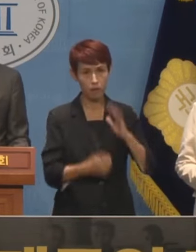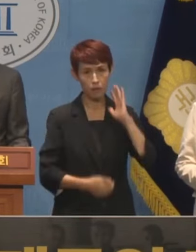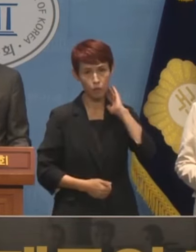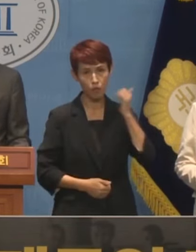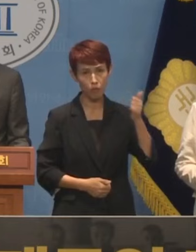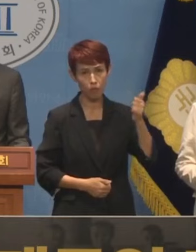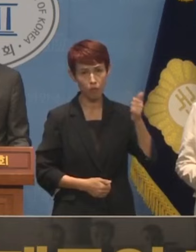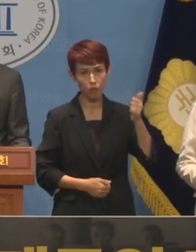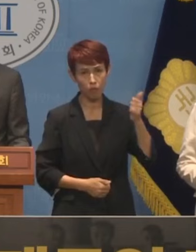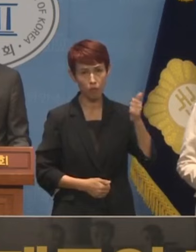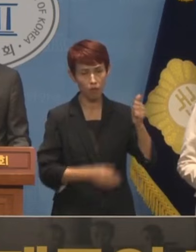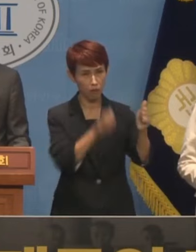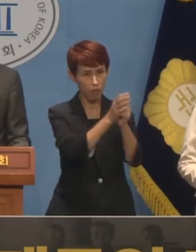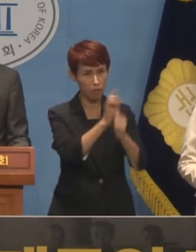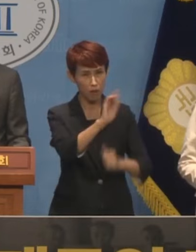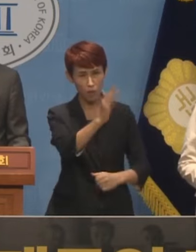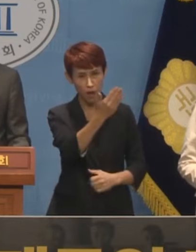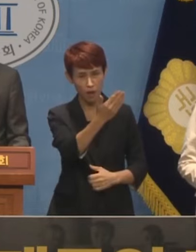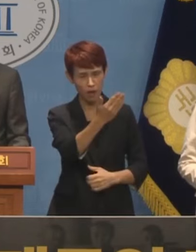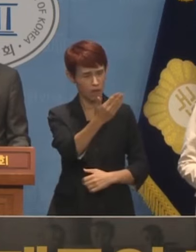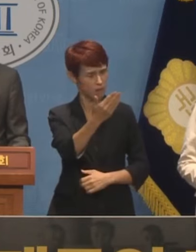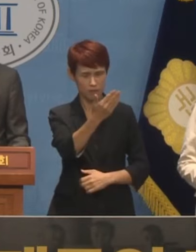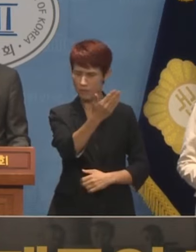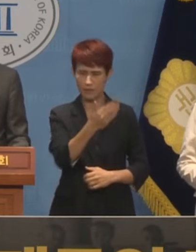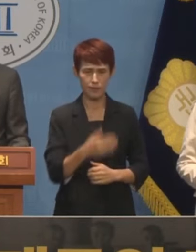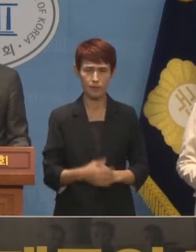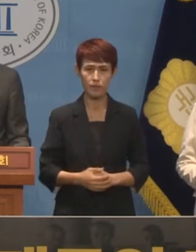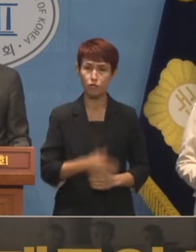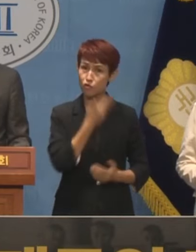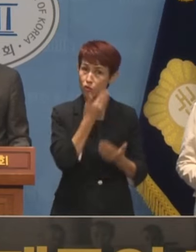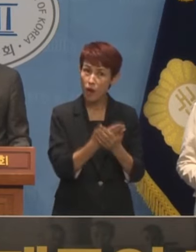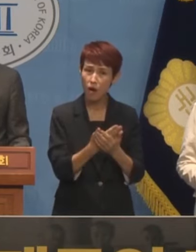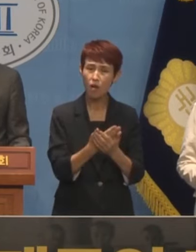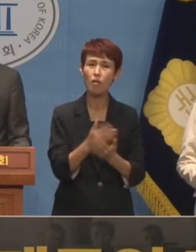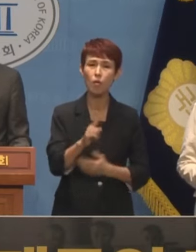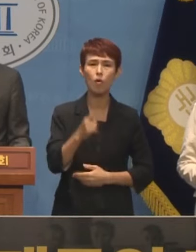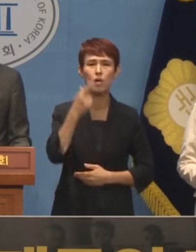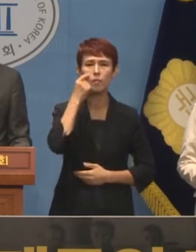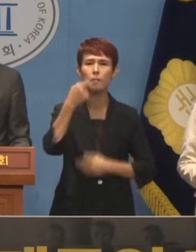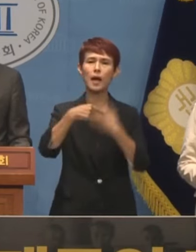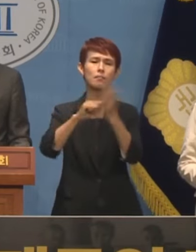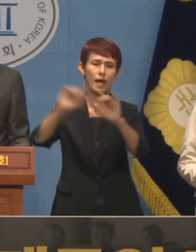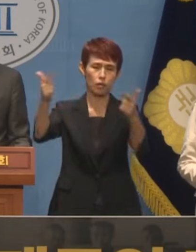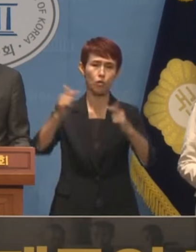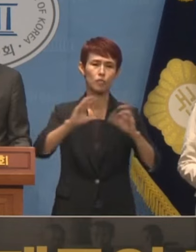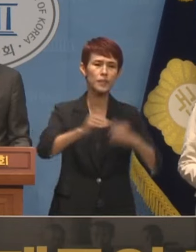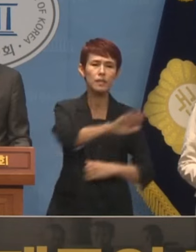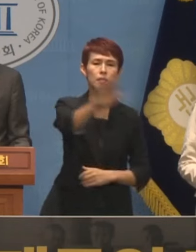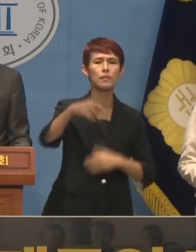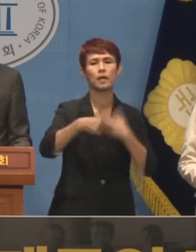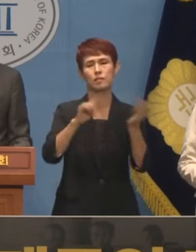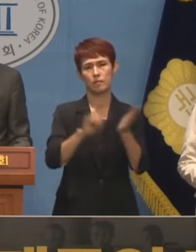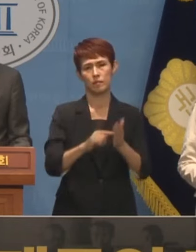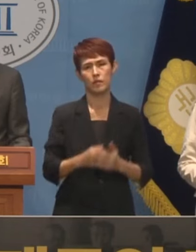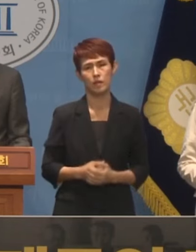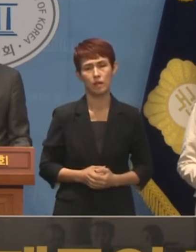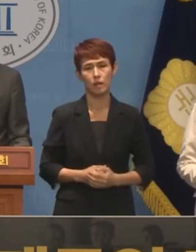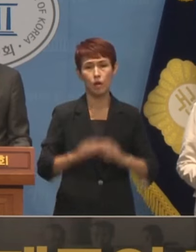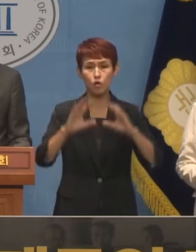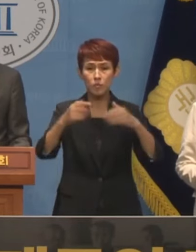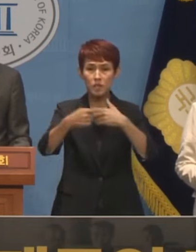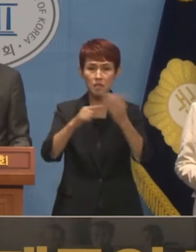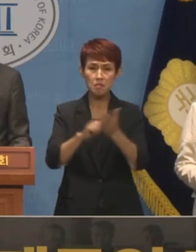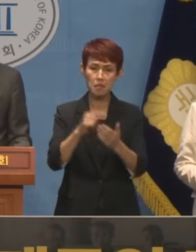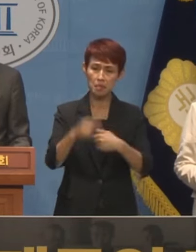있는지 묻지 않을 수 없습니다 중요한 것은 일본의 마음이 아니라의 입니다 국민의 마음을